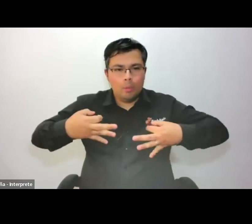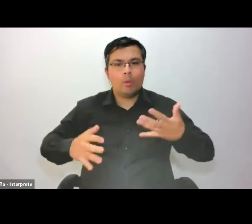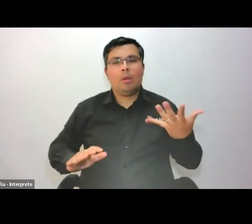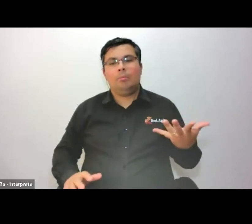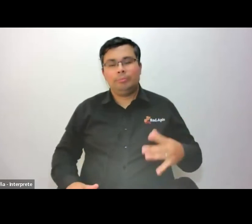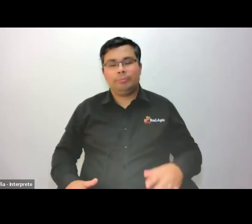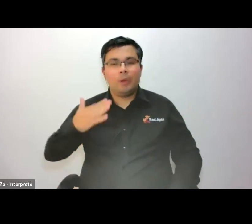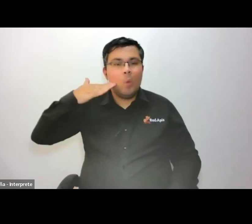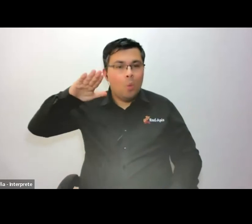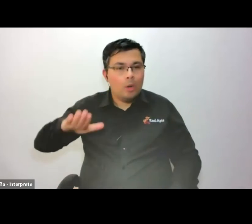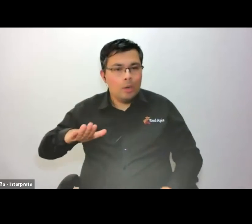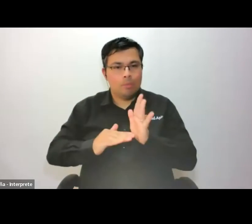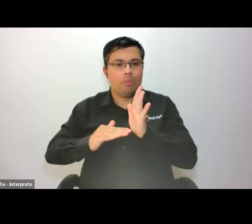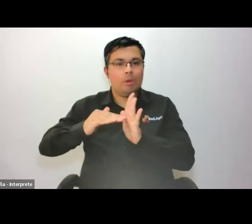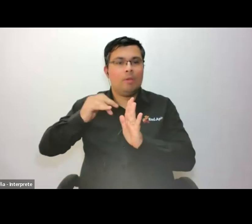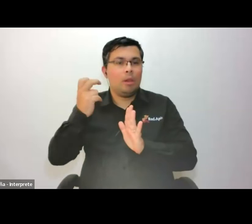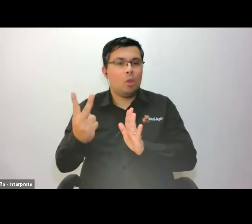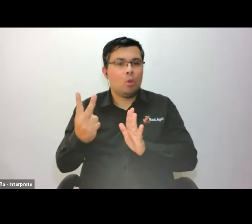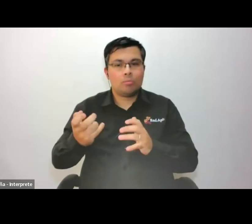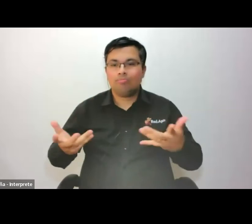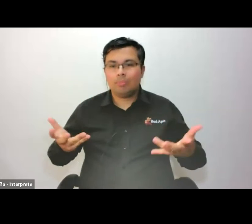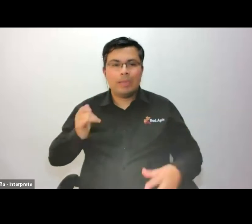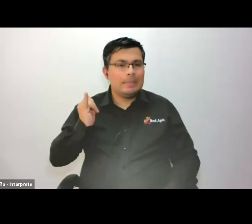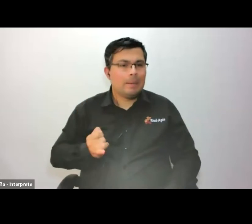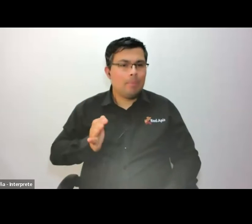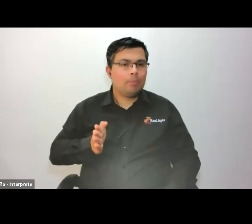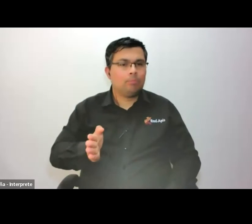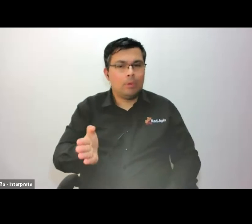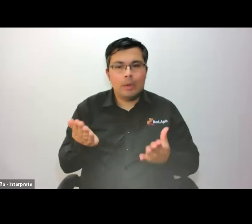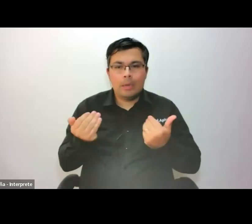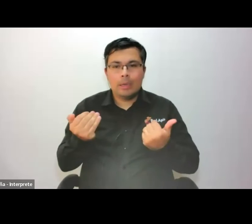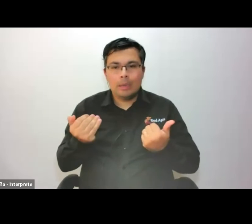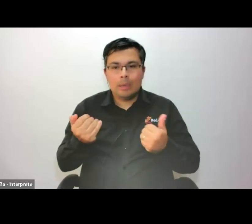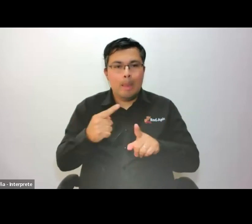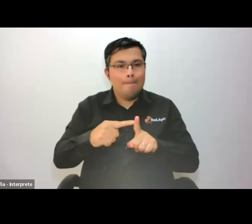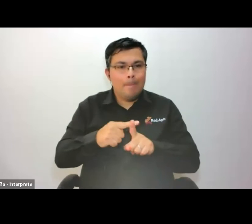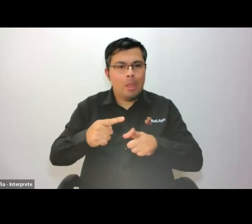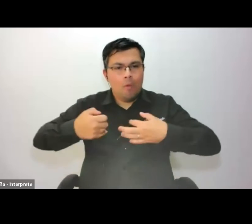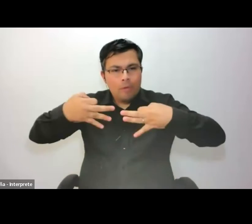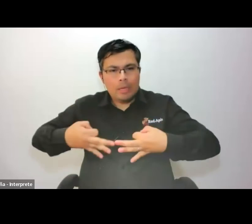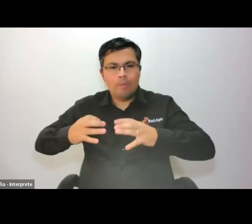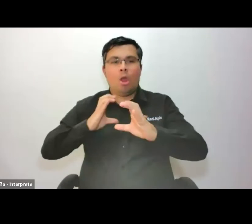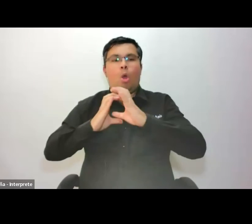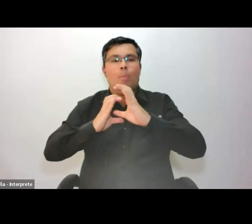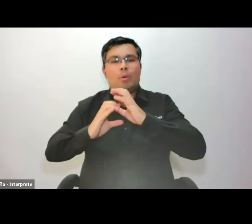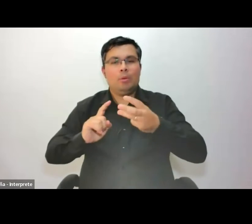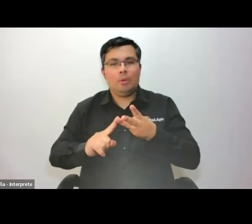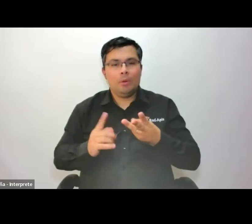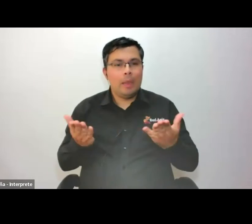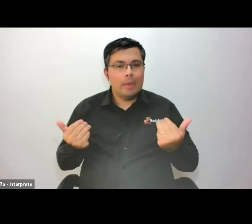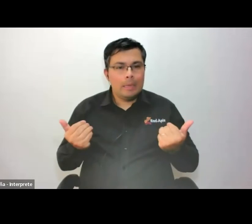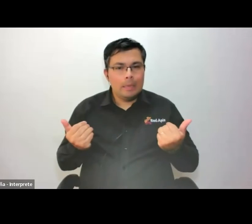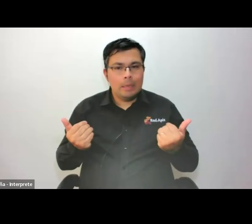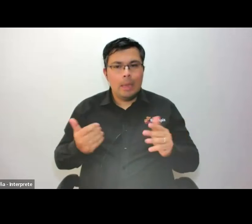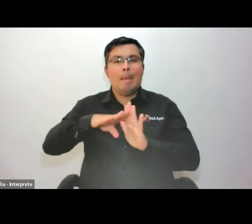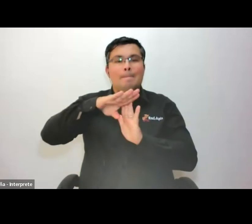chica nivel 2 habitualmente va a ser que necesita medios efectivos de comunicación, que necesita menos tiempo de aula